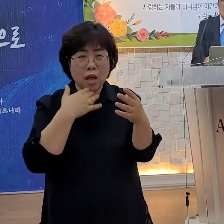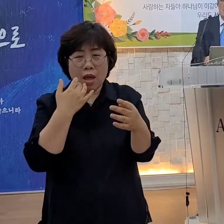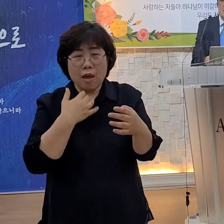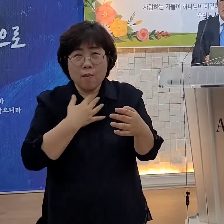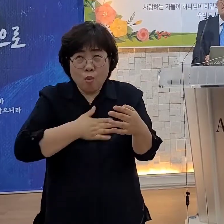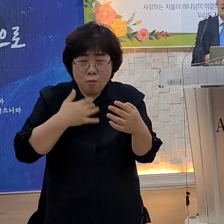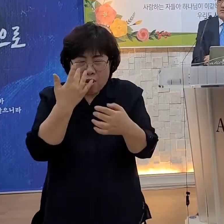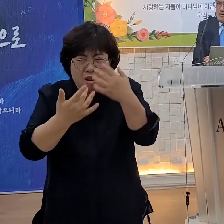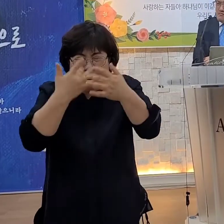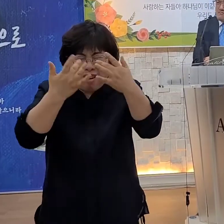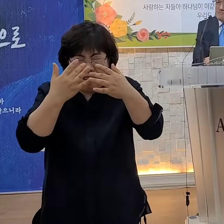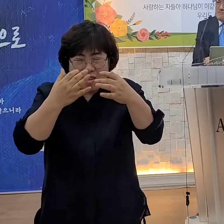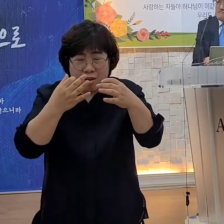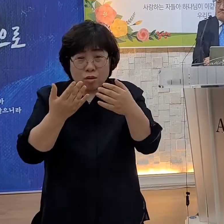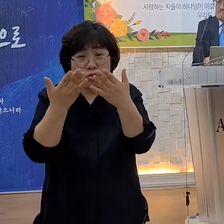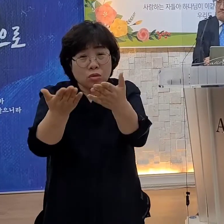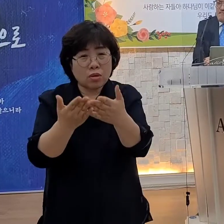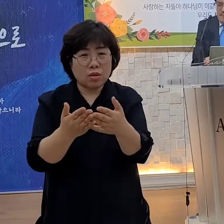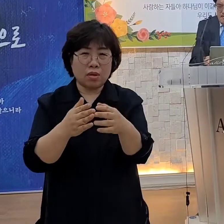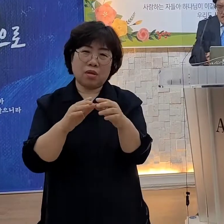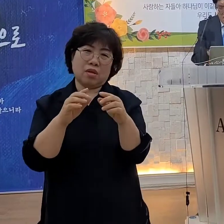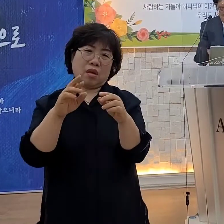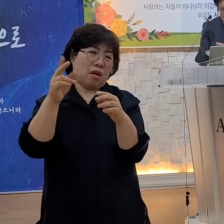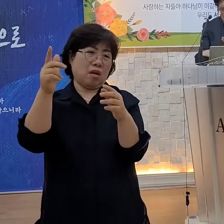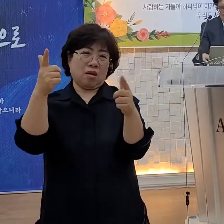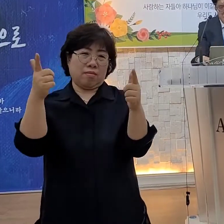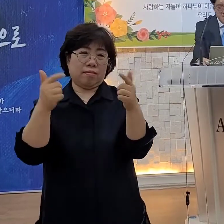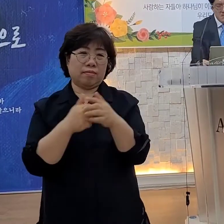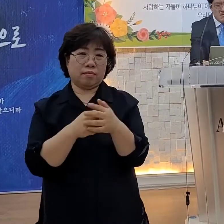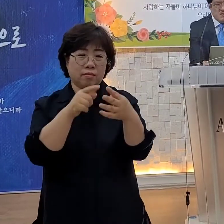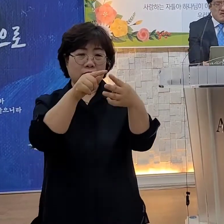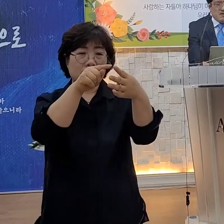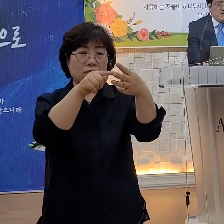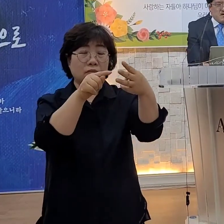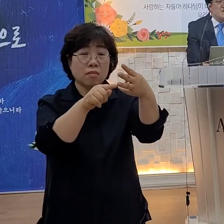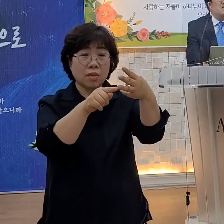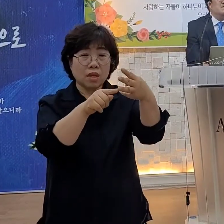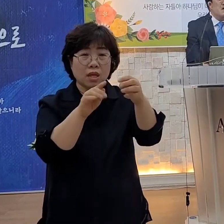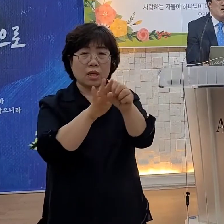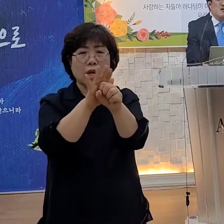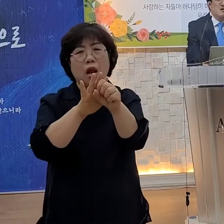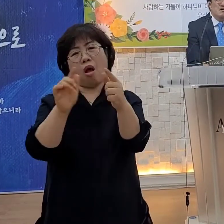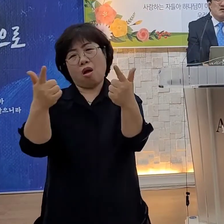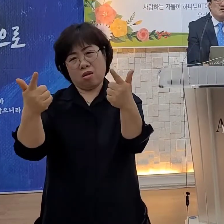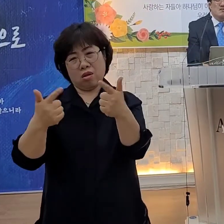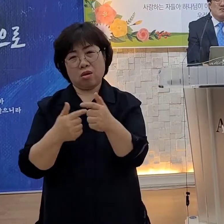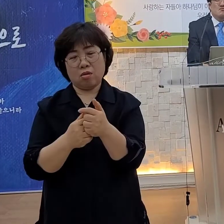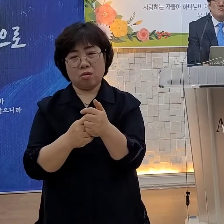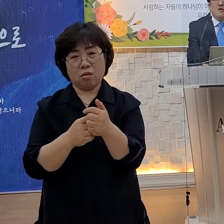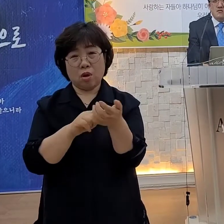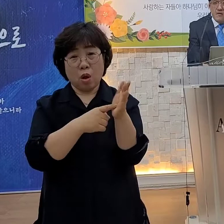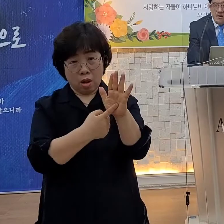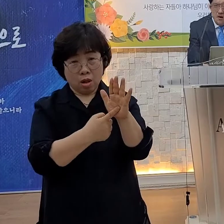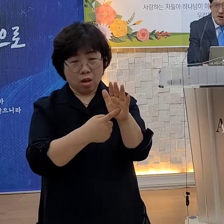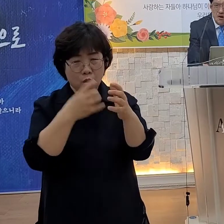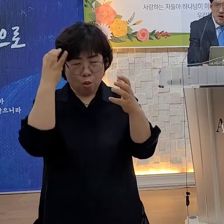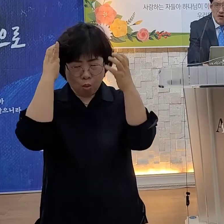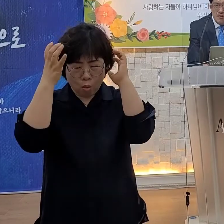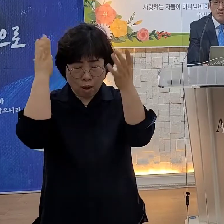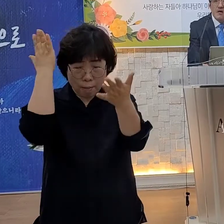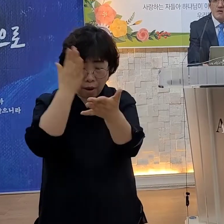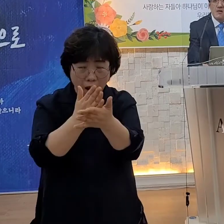것. 이것도 아니다. 여러분 이건 사랑이 아니다. 혼돈하지